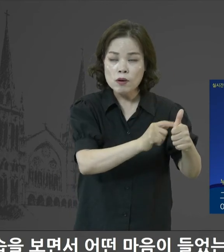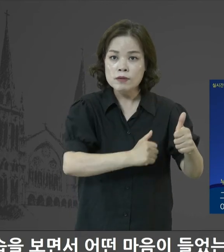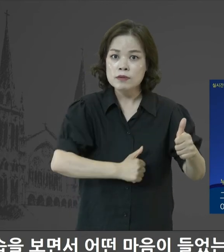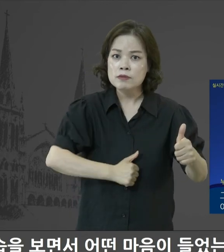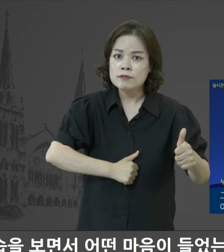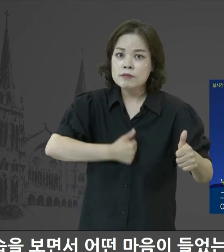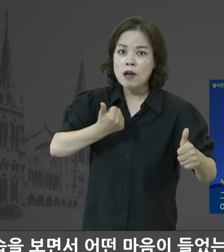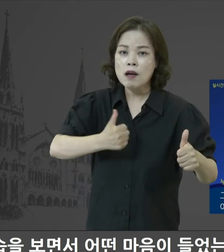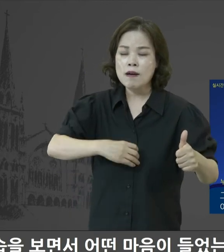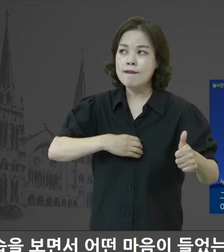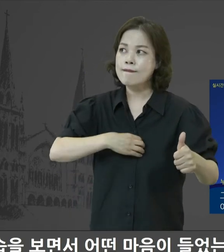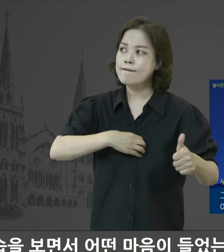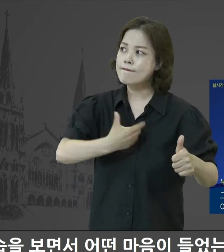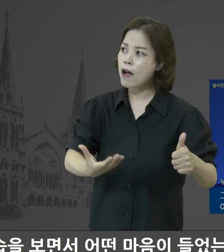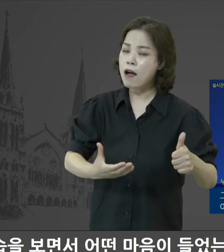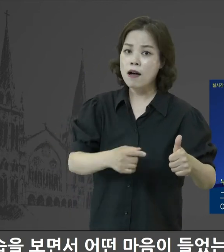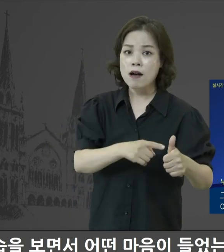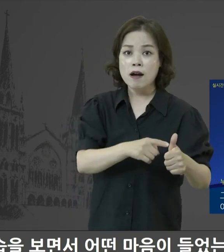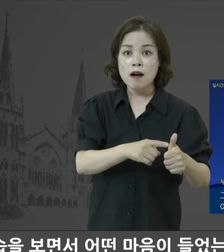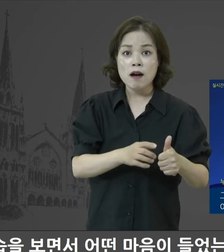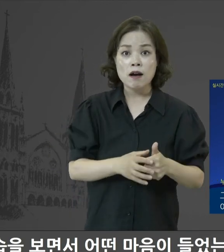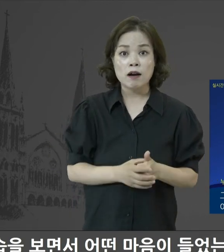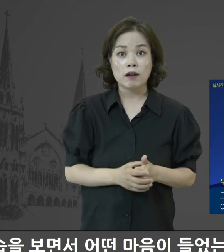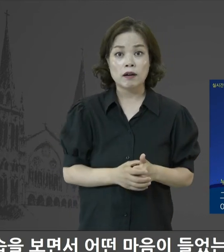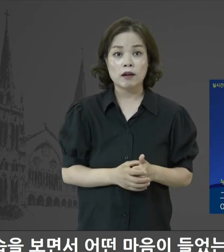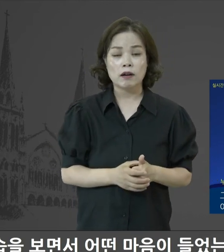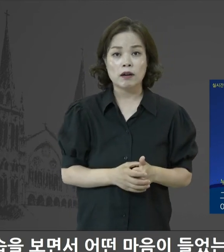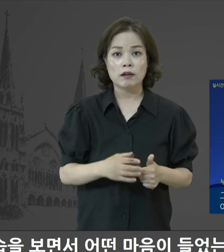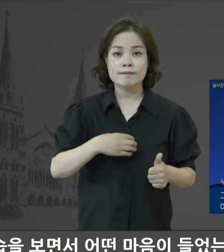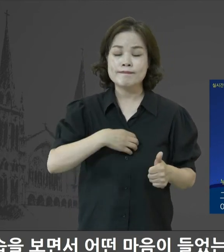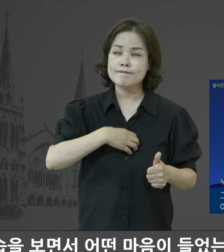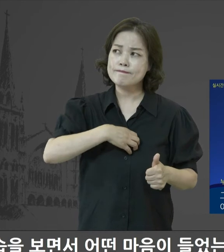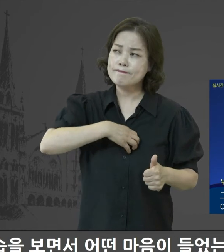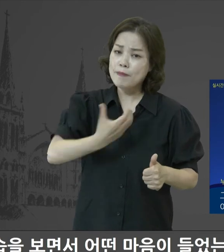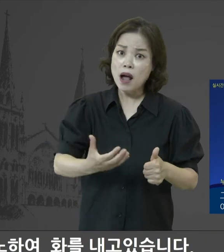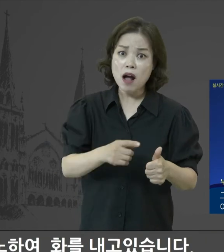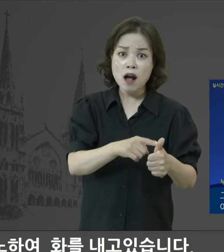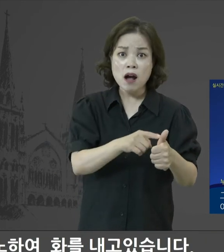노하여, 화내고 있습니다. 그가 노하여,